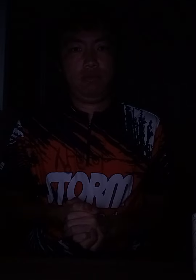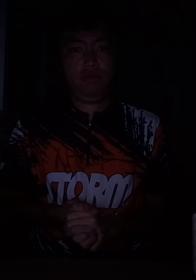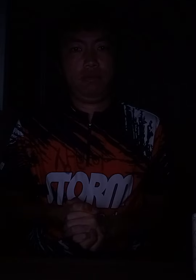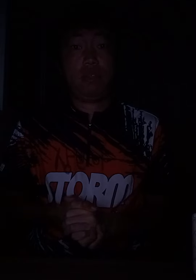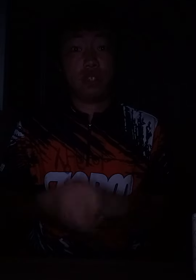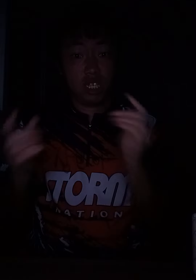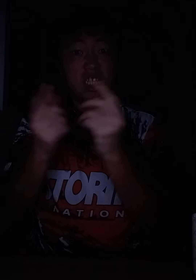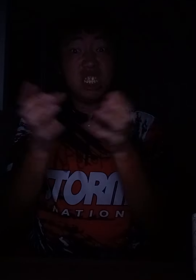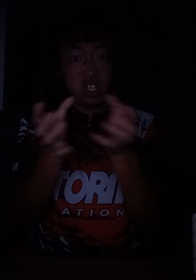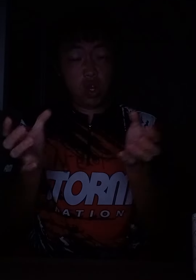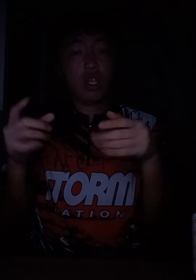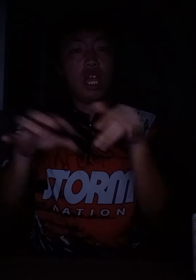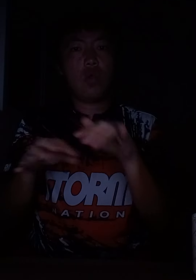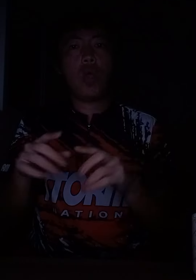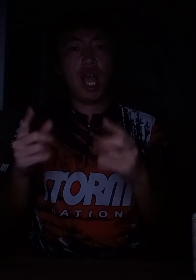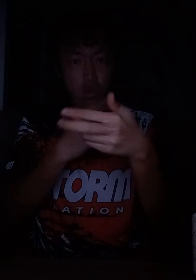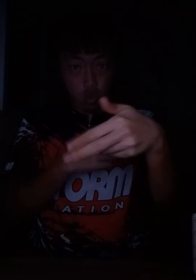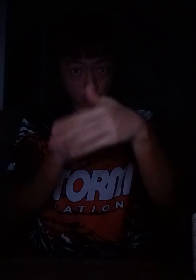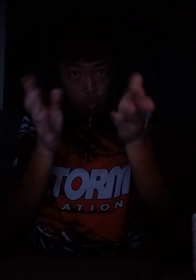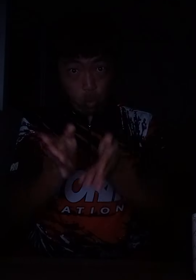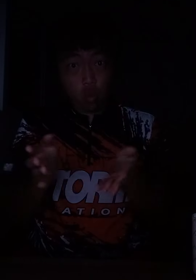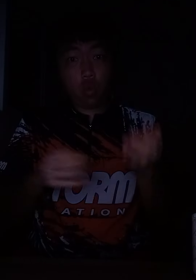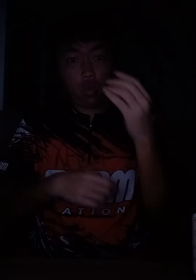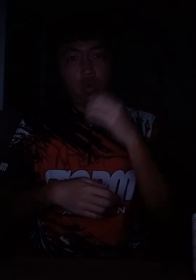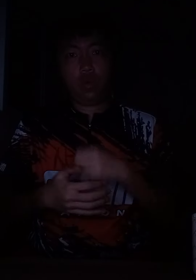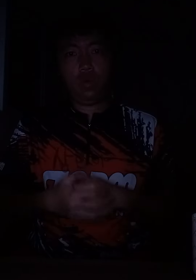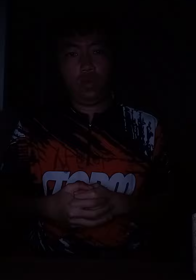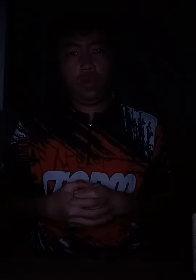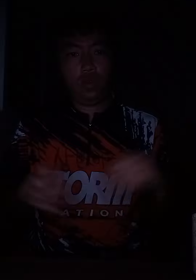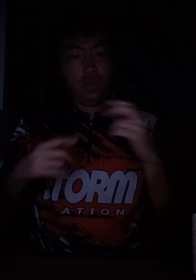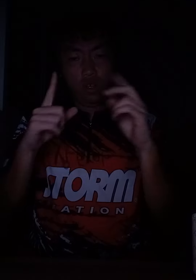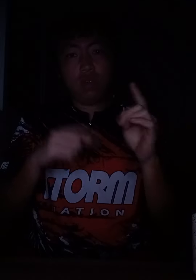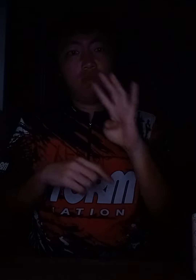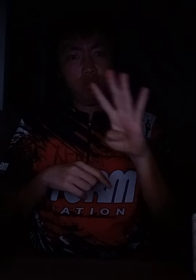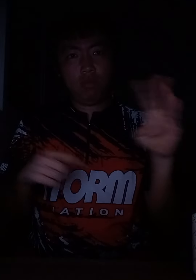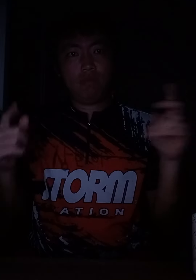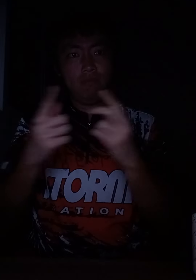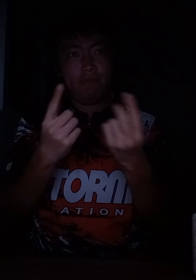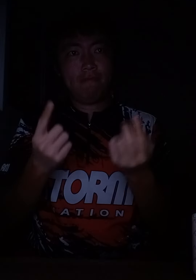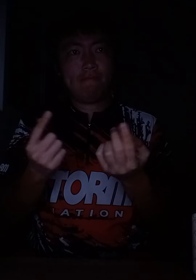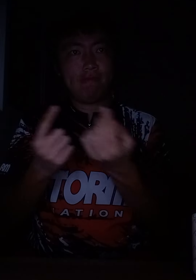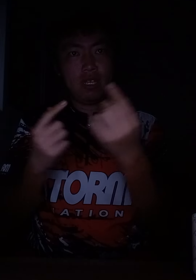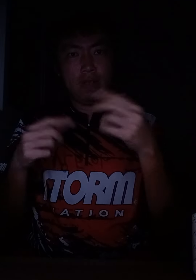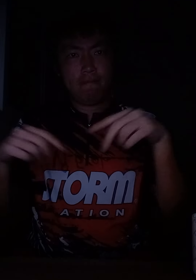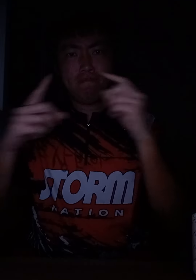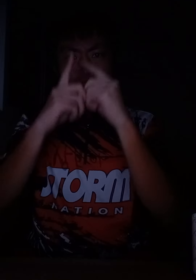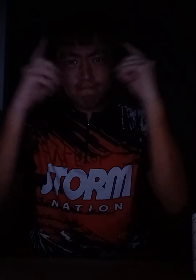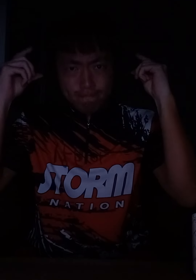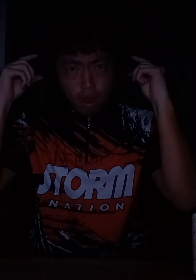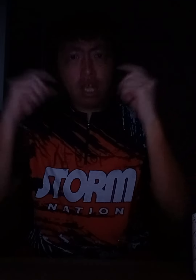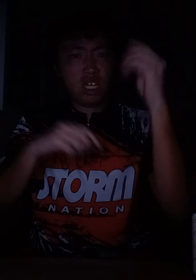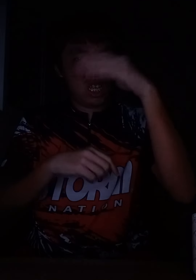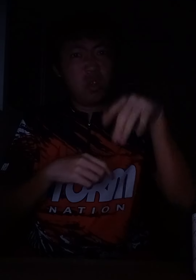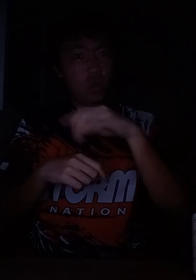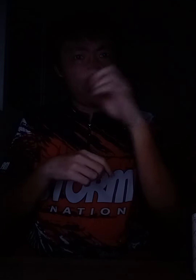서울의 한 지하철역 내 환승통로. 어제 저녁 7시 40분쯤 한 남성이 마스크를 착용하지 않은 상태로